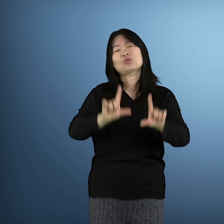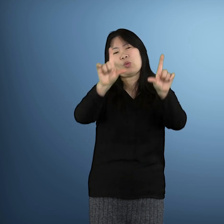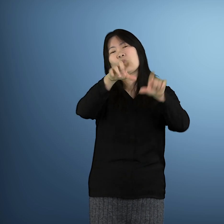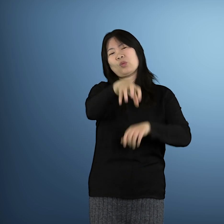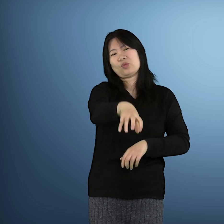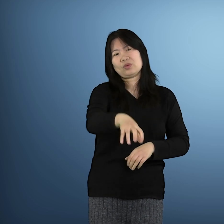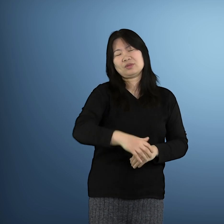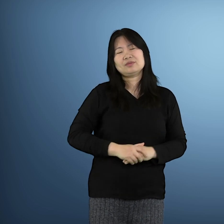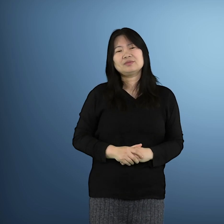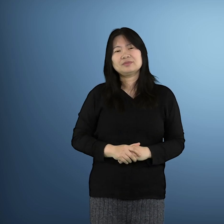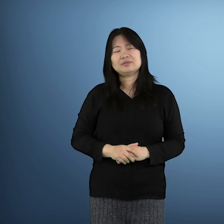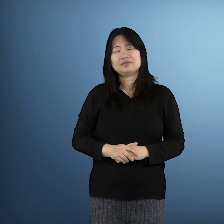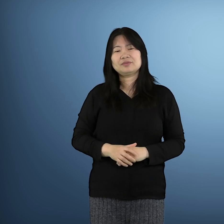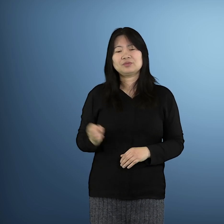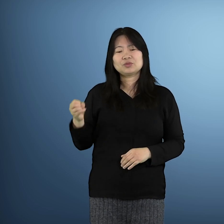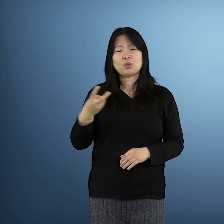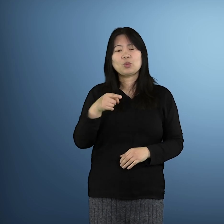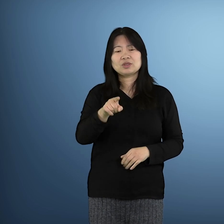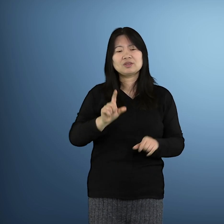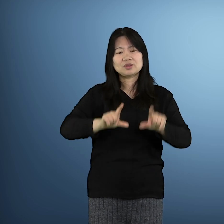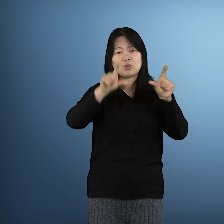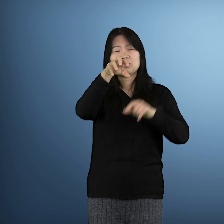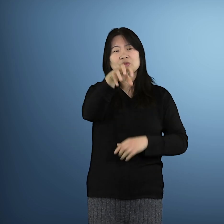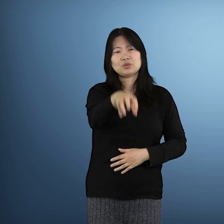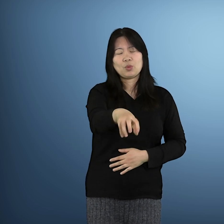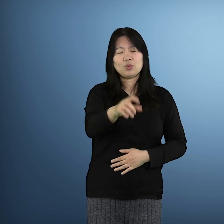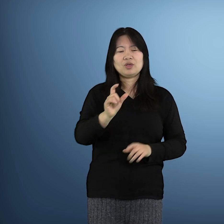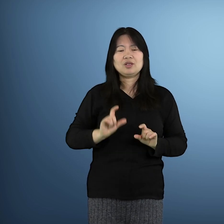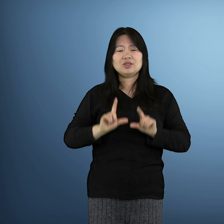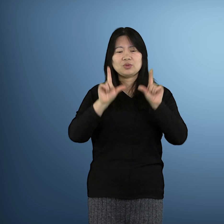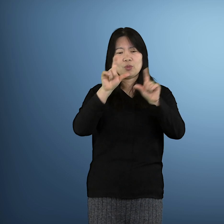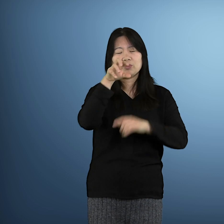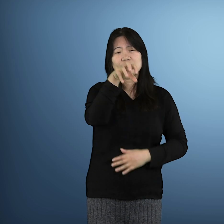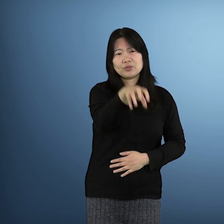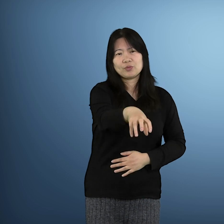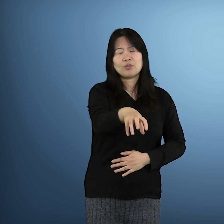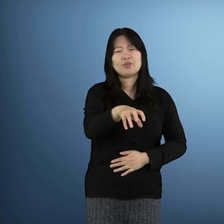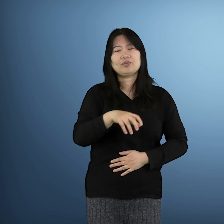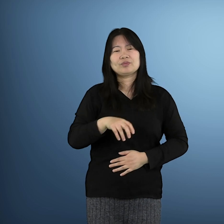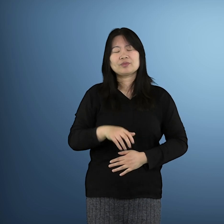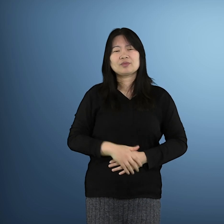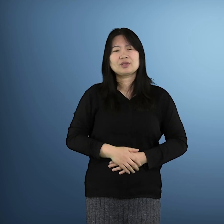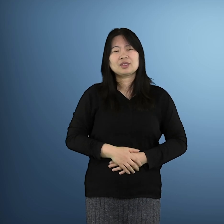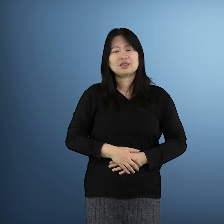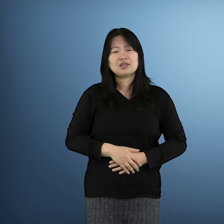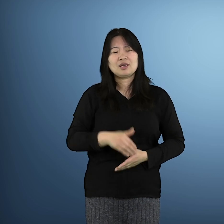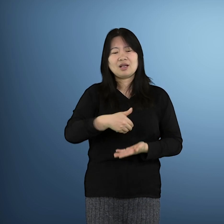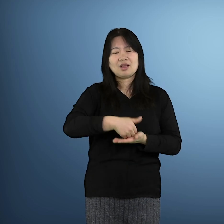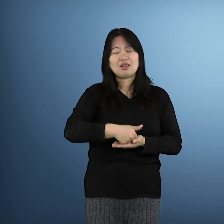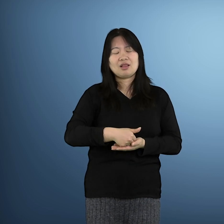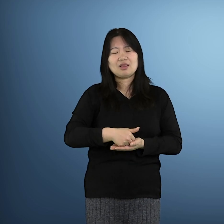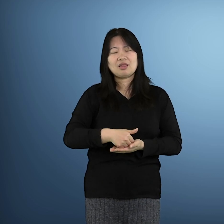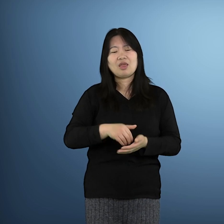동쪽입니다. 그리고 그 동쪽으로 흘러간